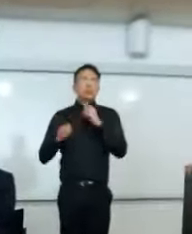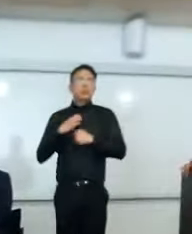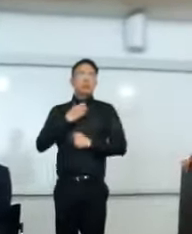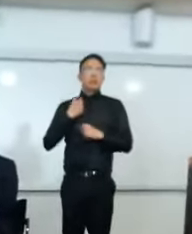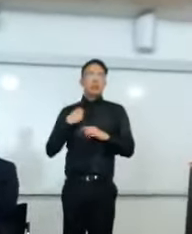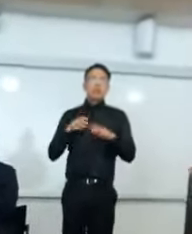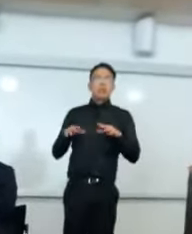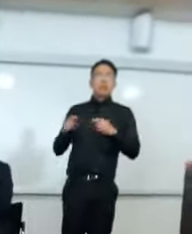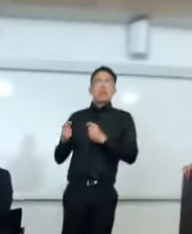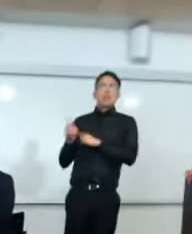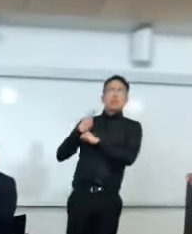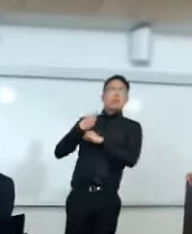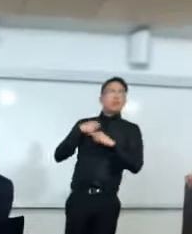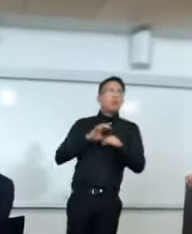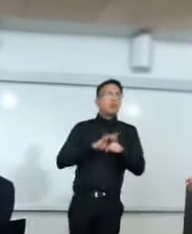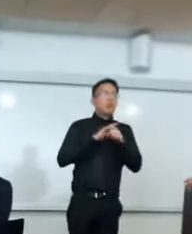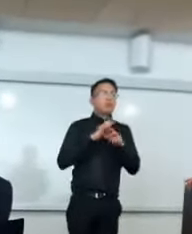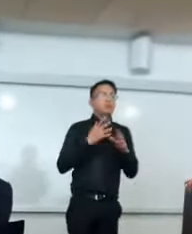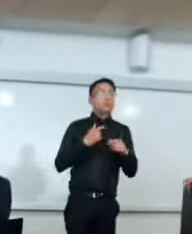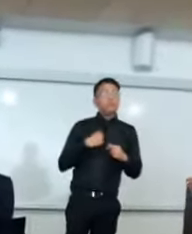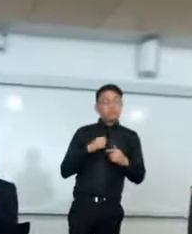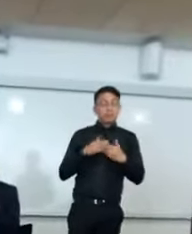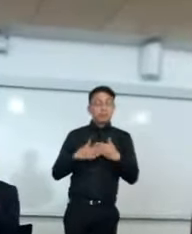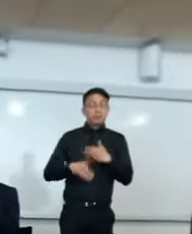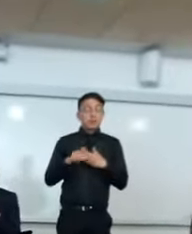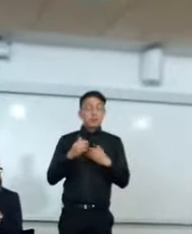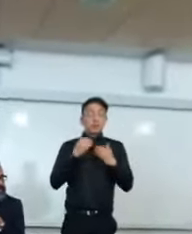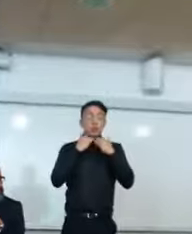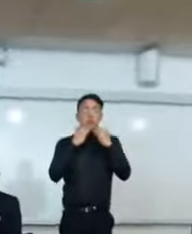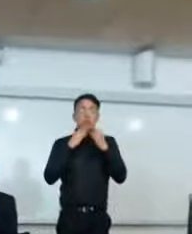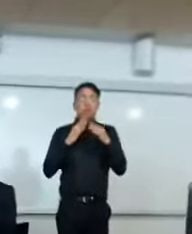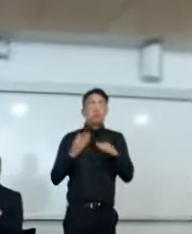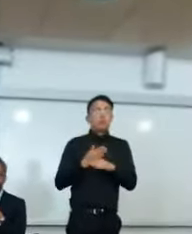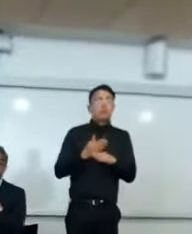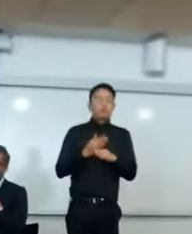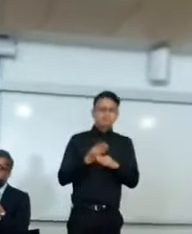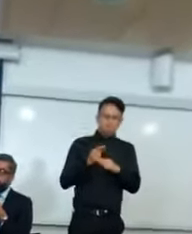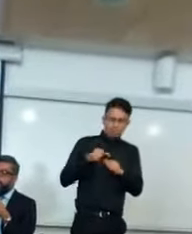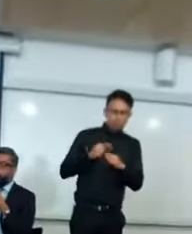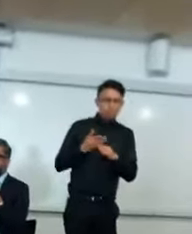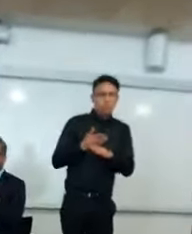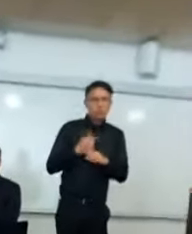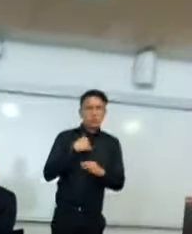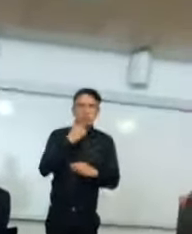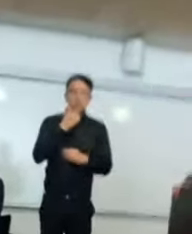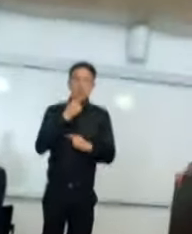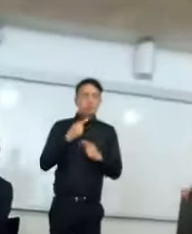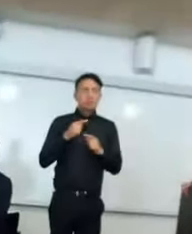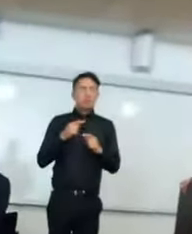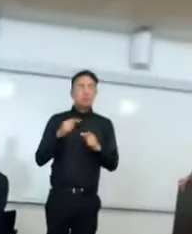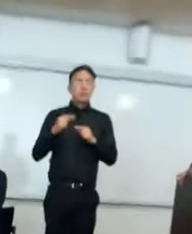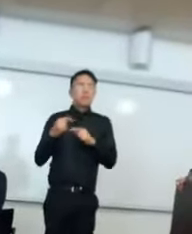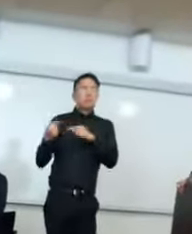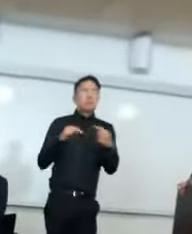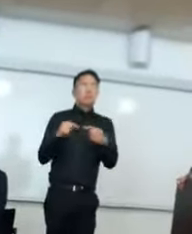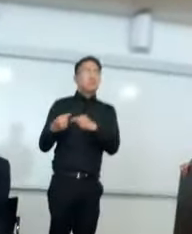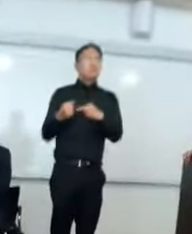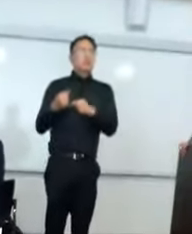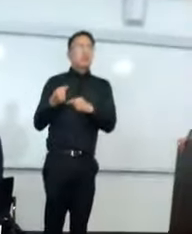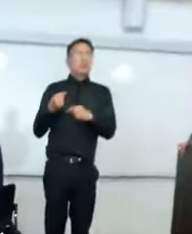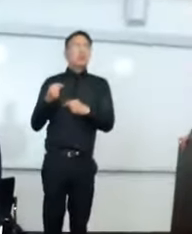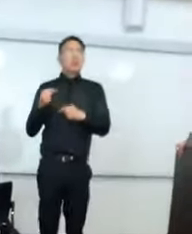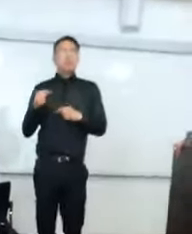porque no sé si es un choque de directivas, de normas, de lo que se va a presentar desde dos ramas del poder. Una